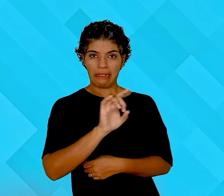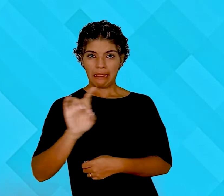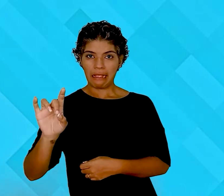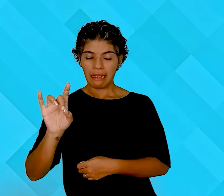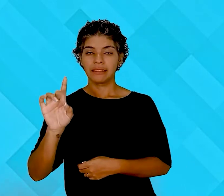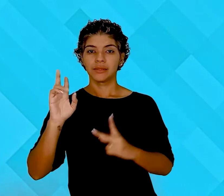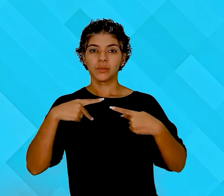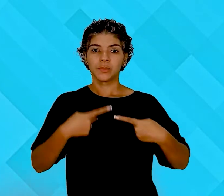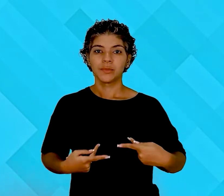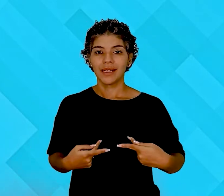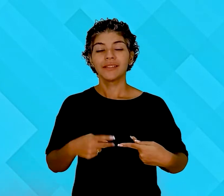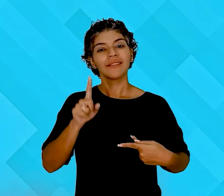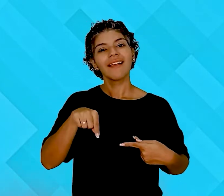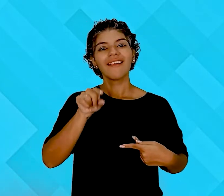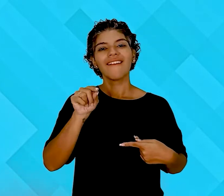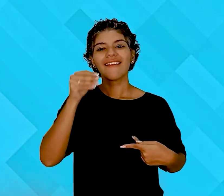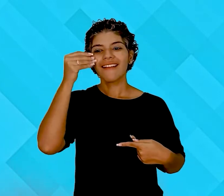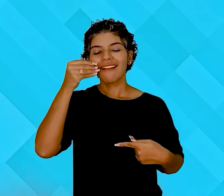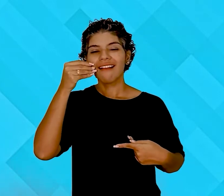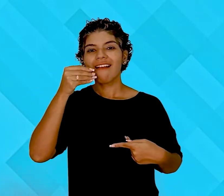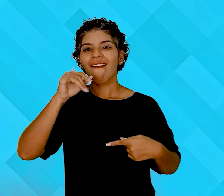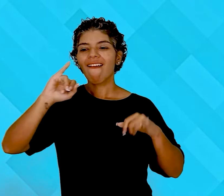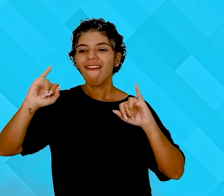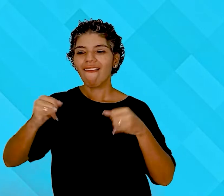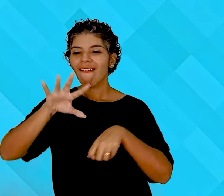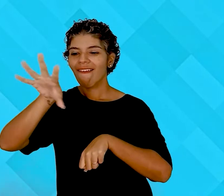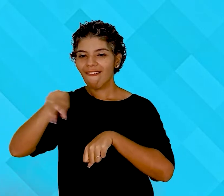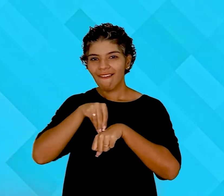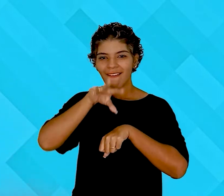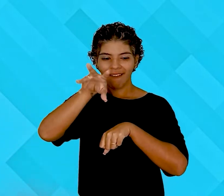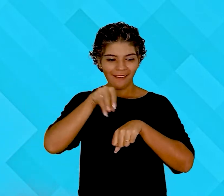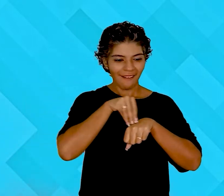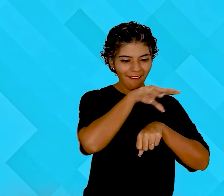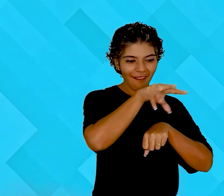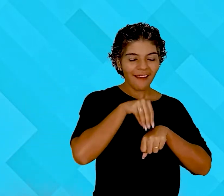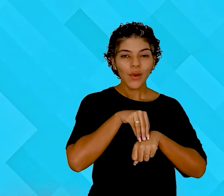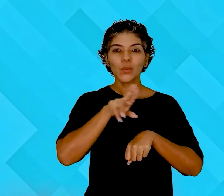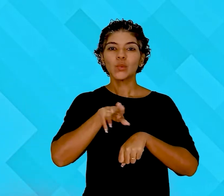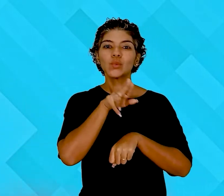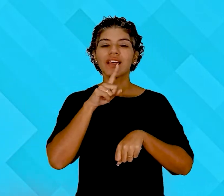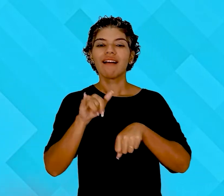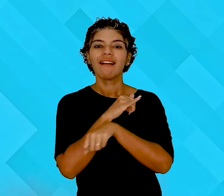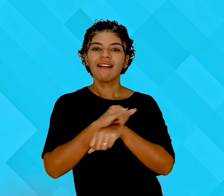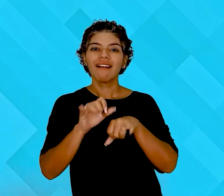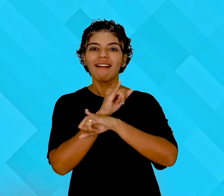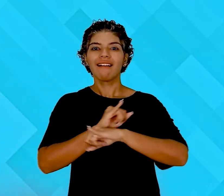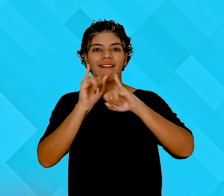todos os nossos atos poderem ser antevistos, previstos, né? E influenciar as nossas decisões. Então,